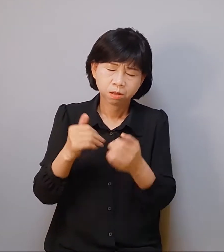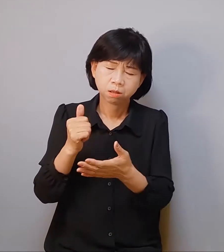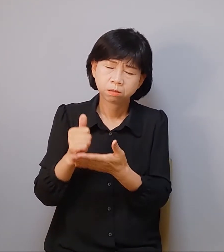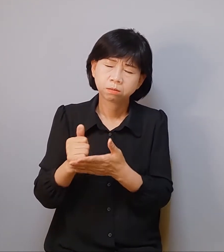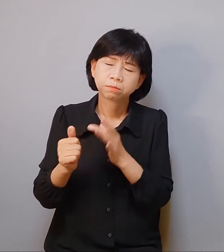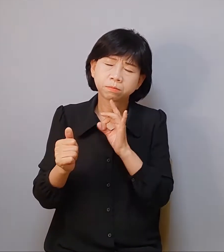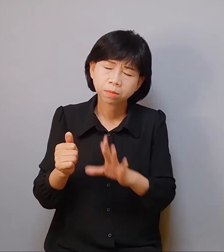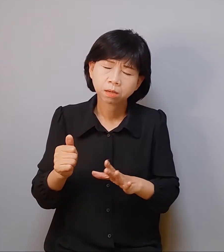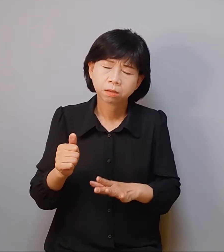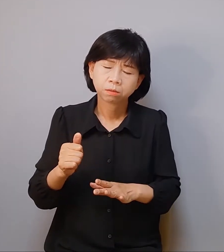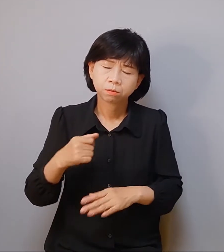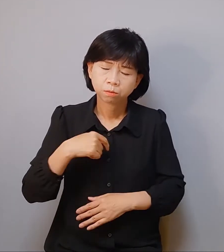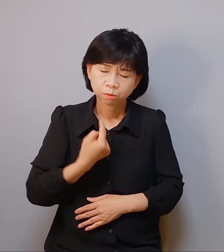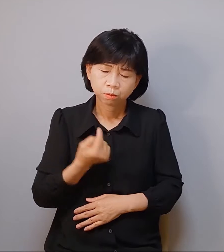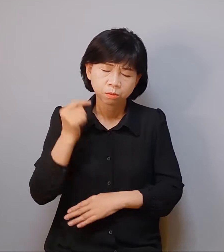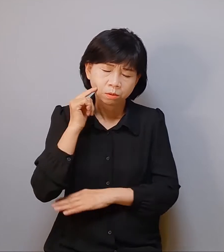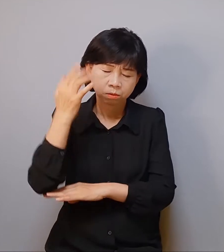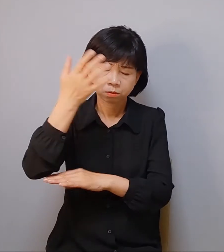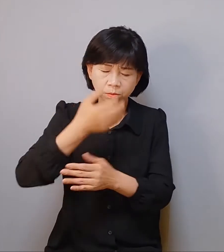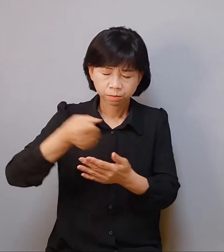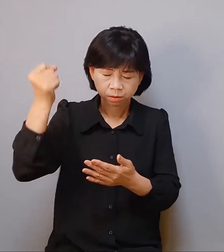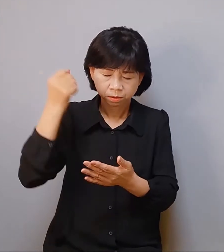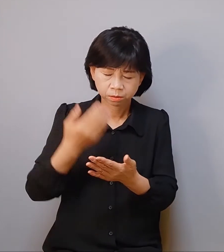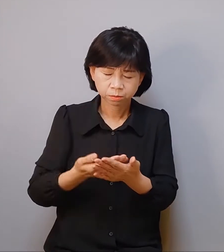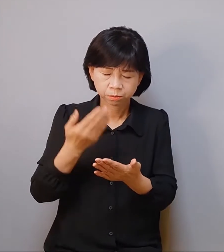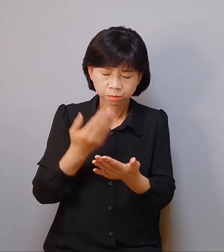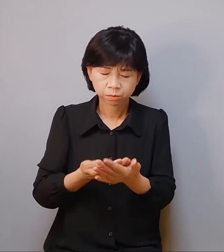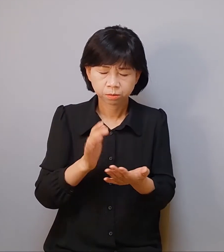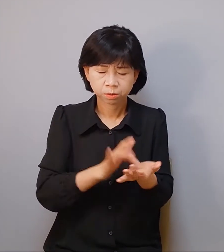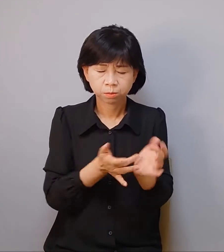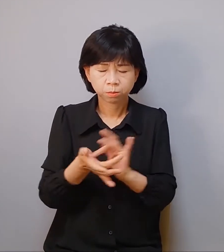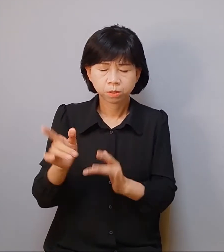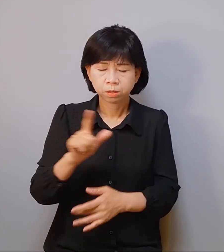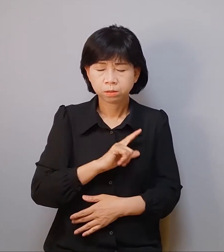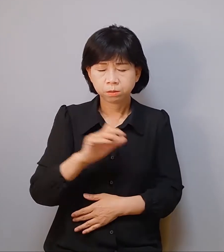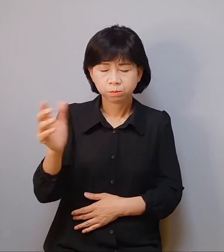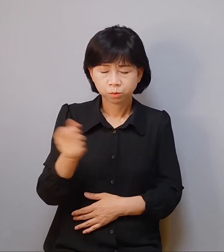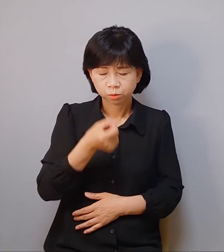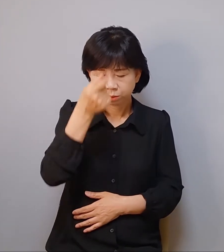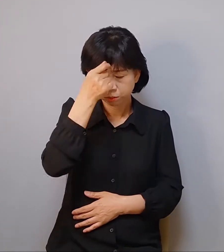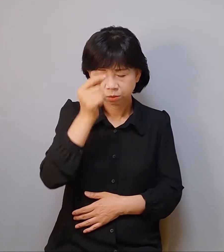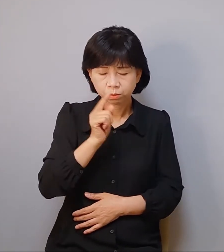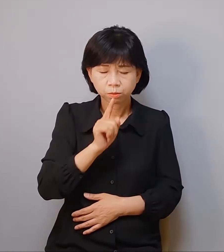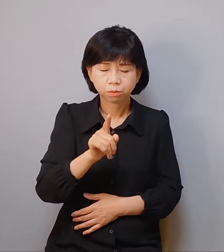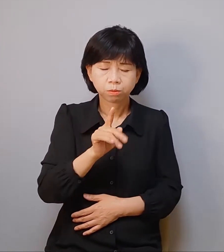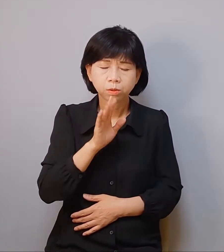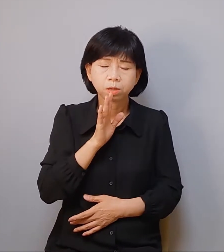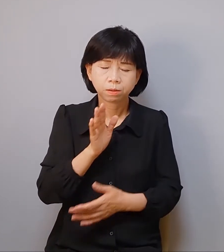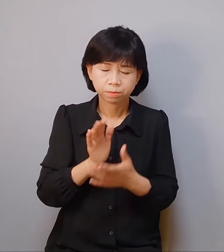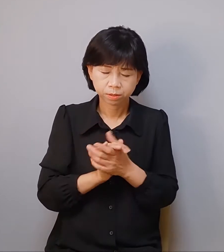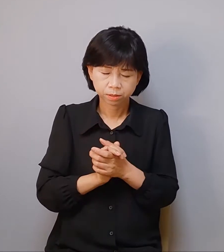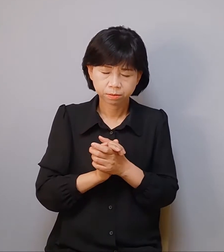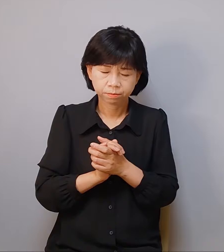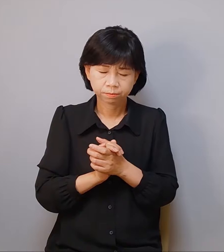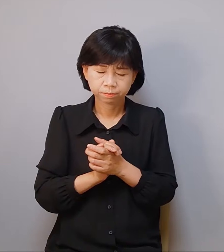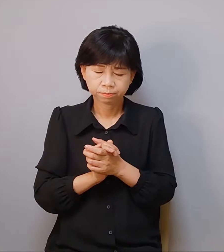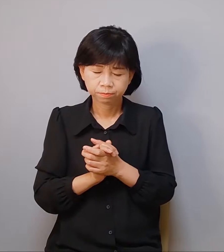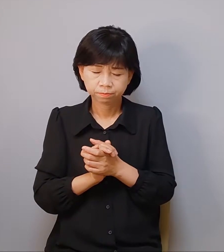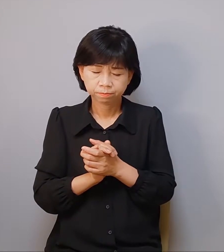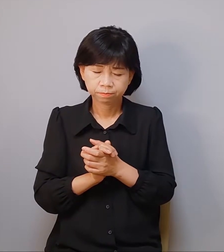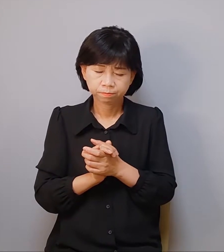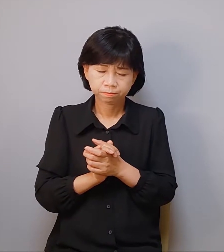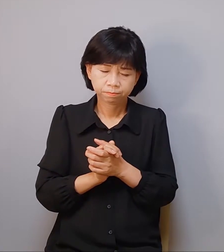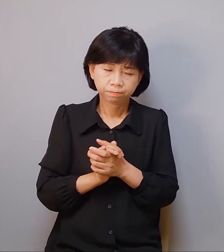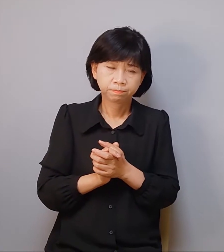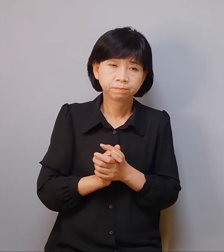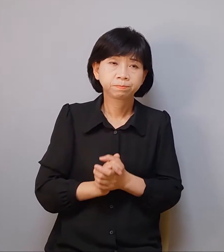하나님만이 홀로 영광받아 주시옵소서. 예수님의 이름으로 기도드립니다. 아멘.